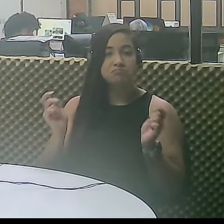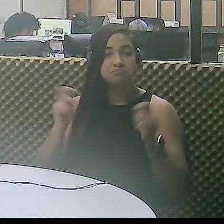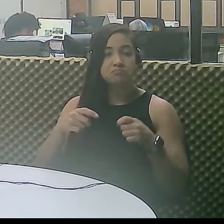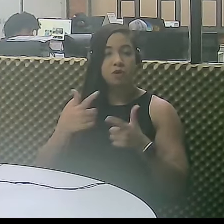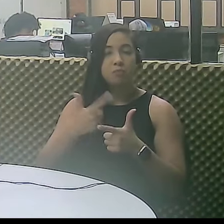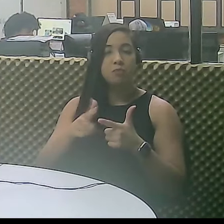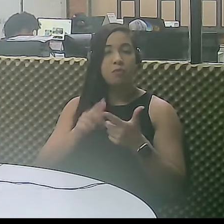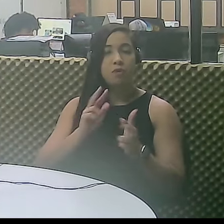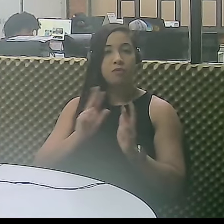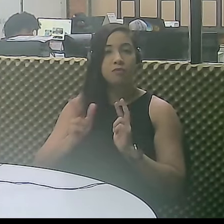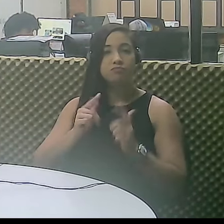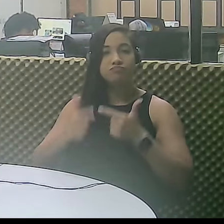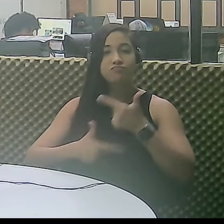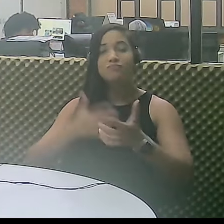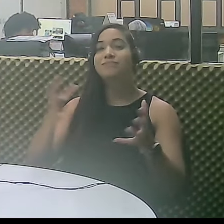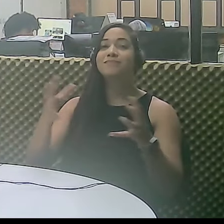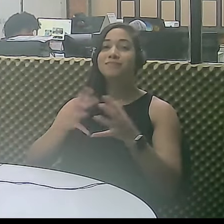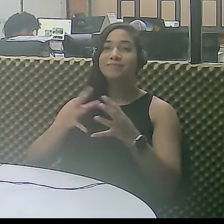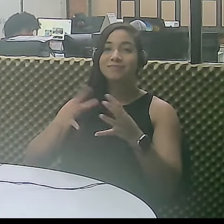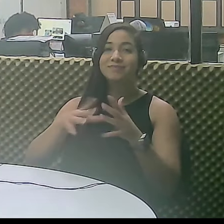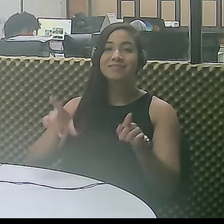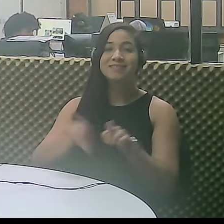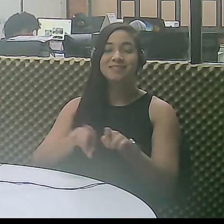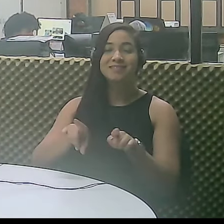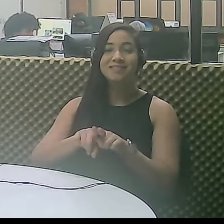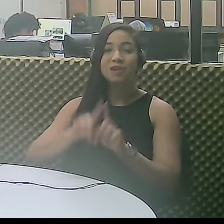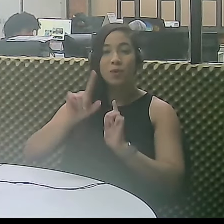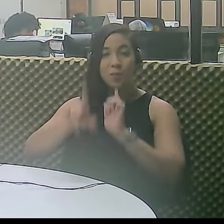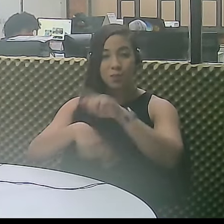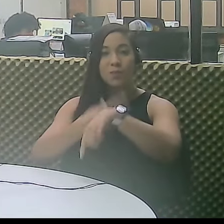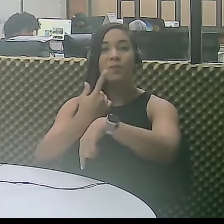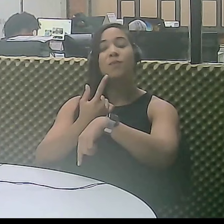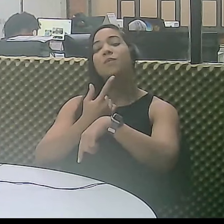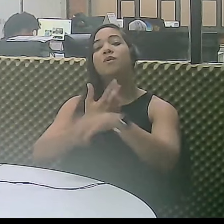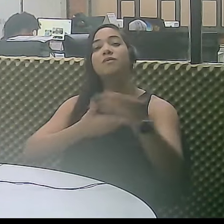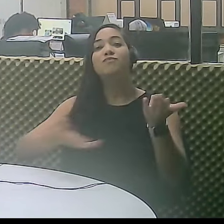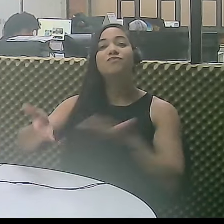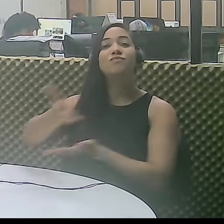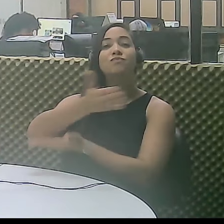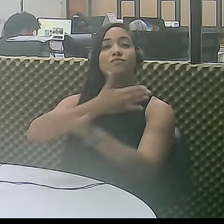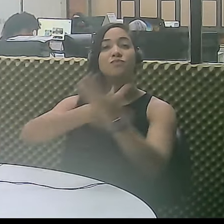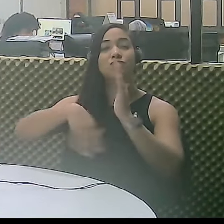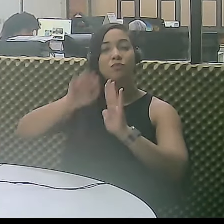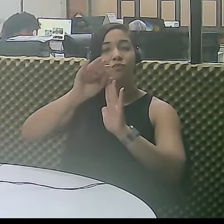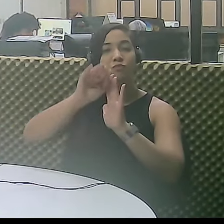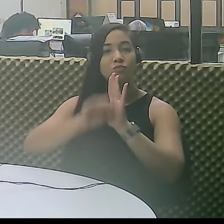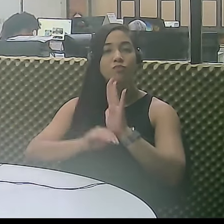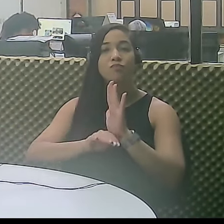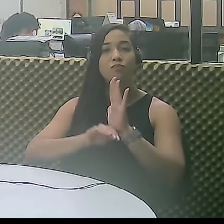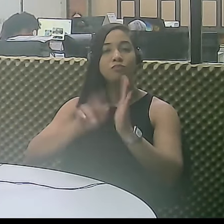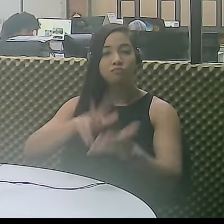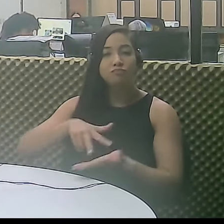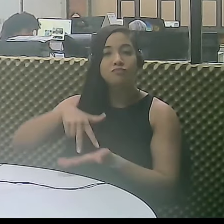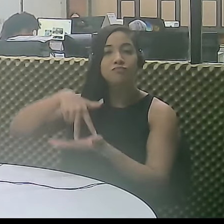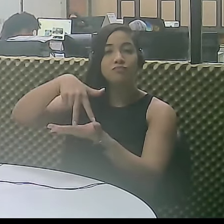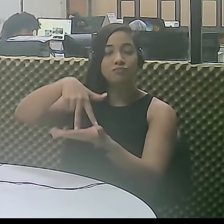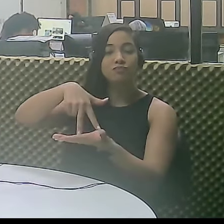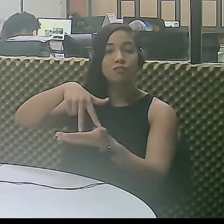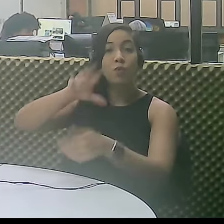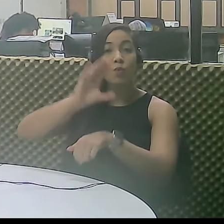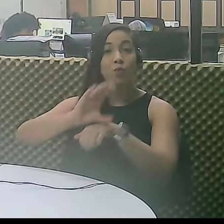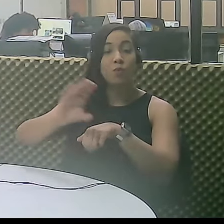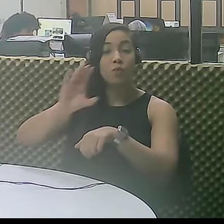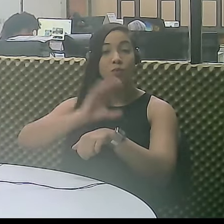solucionar problemas, trabalhar em equipe e promover inovações, cooperação, programação e protagonismo. O